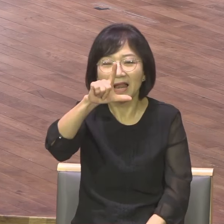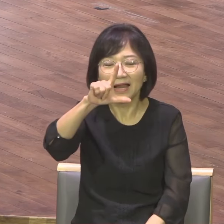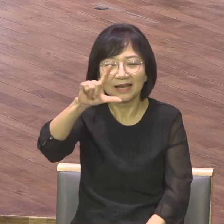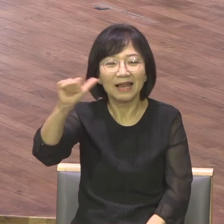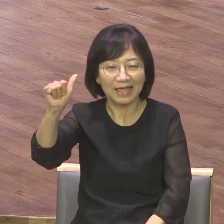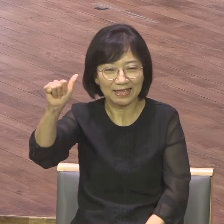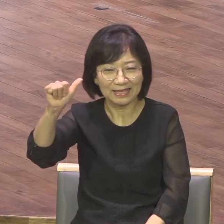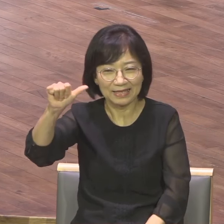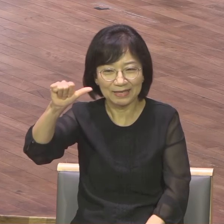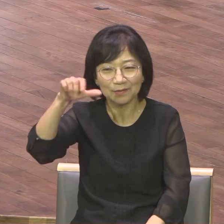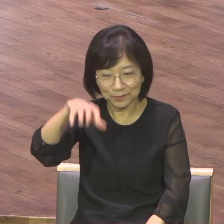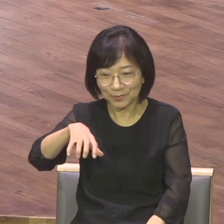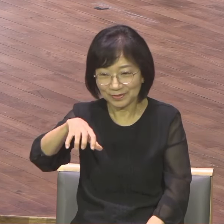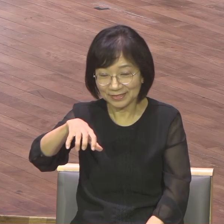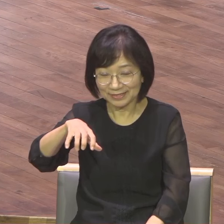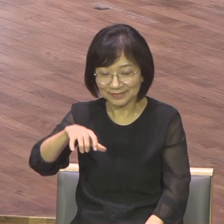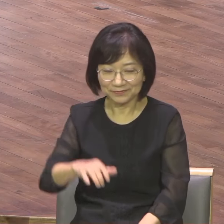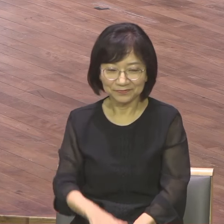되었습니다. 지금